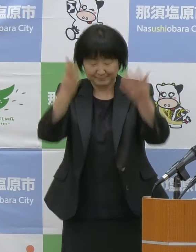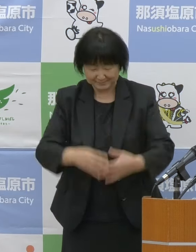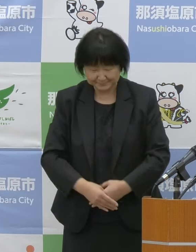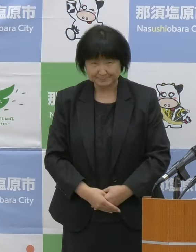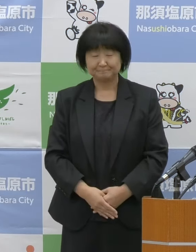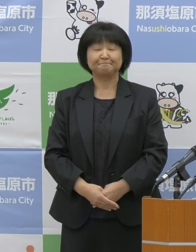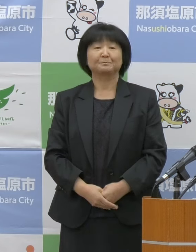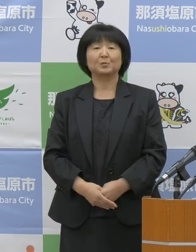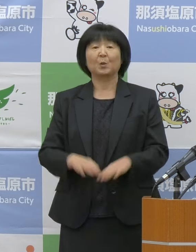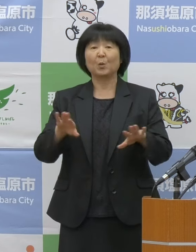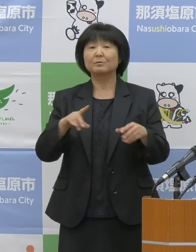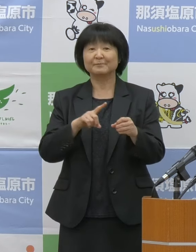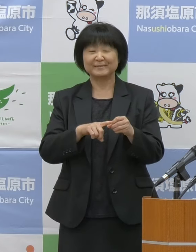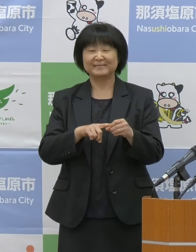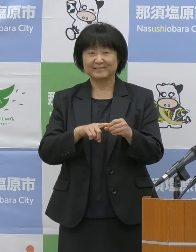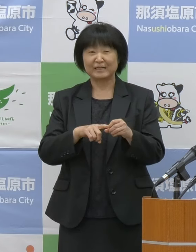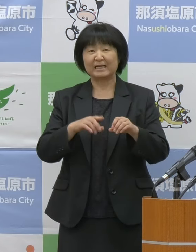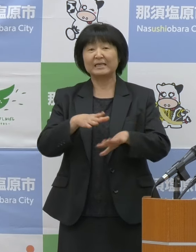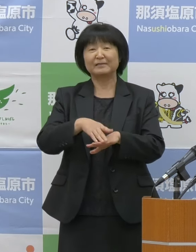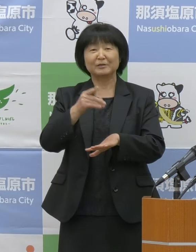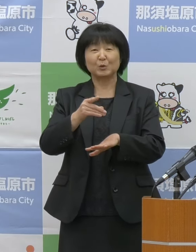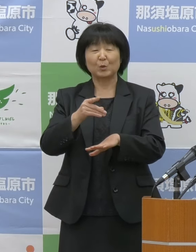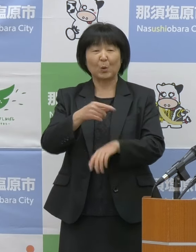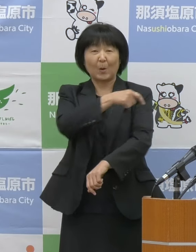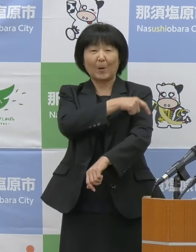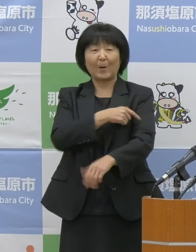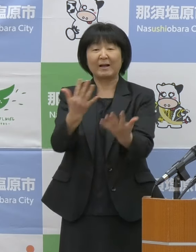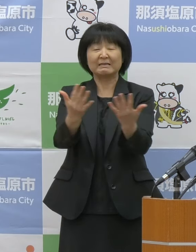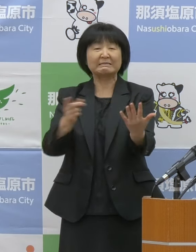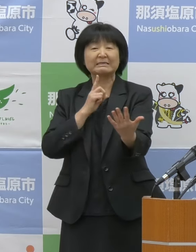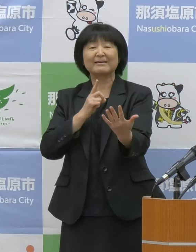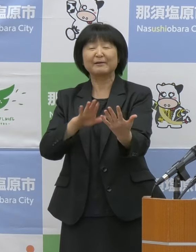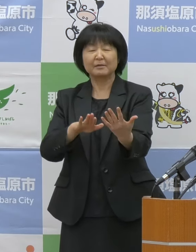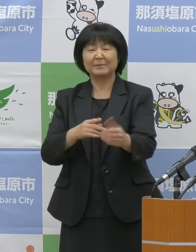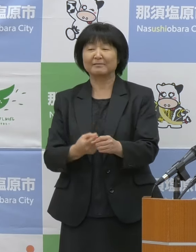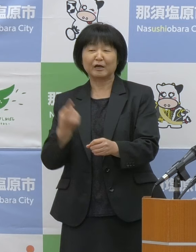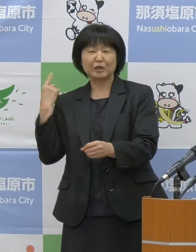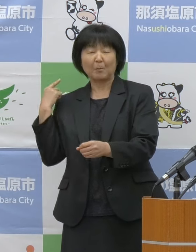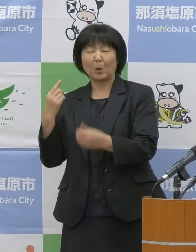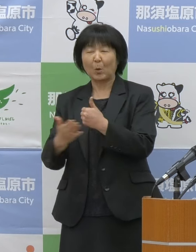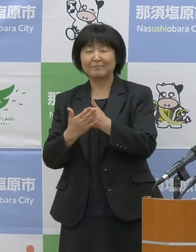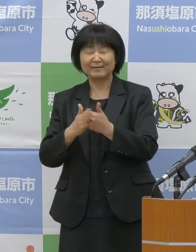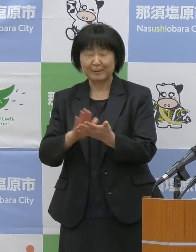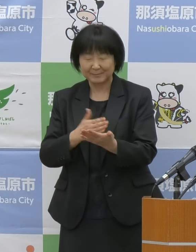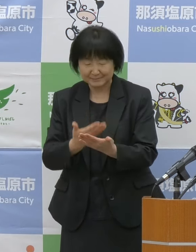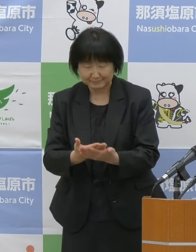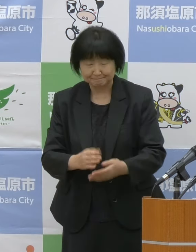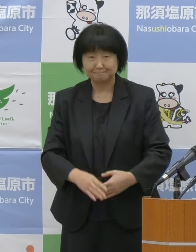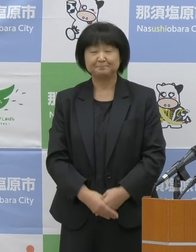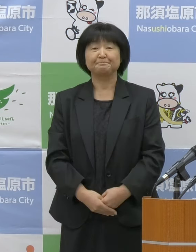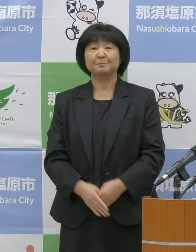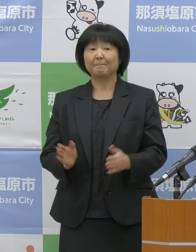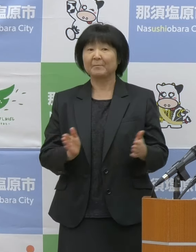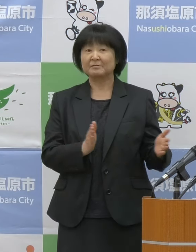。今年最初の記者会見となります。昨年も大変お世話になりました。ま